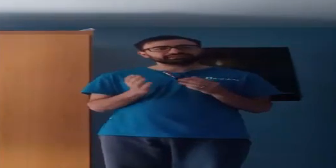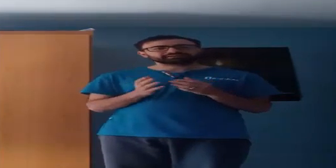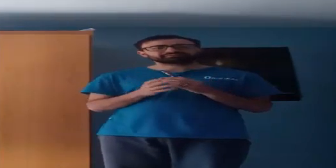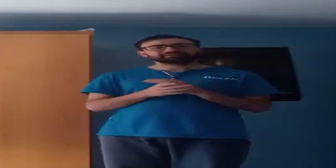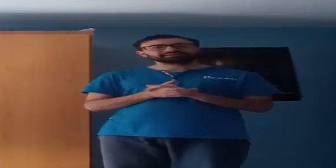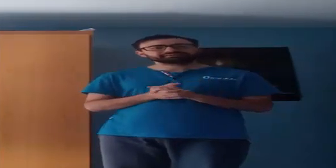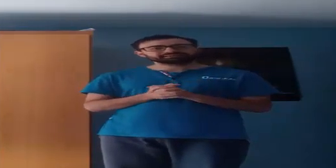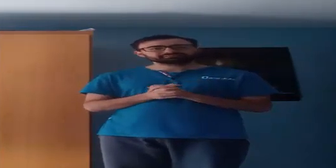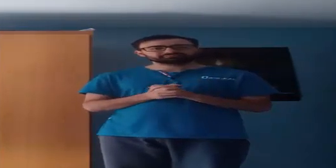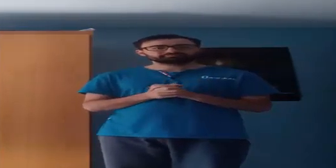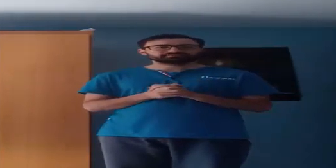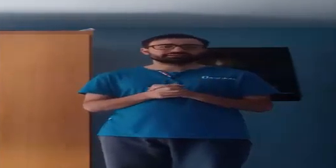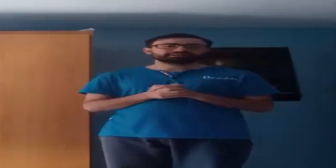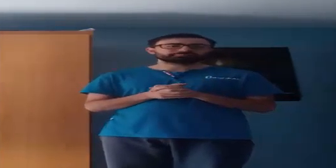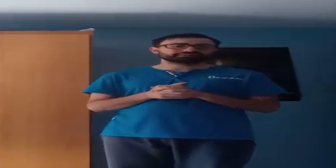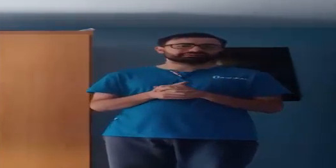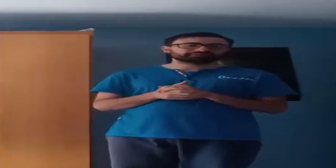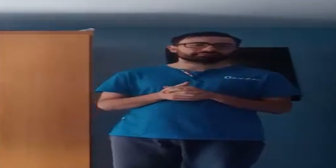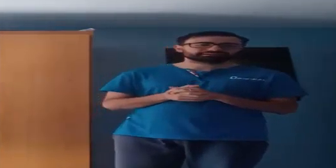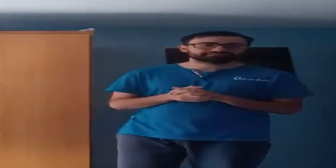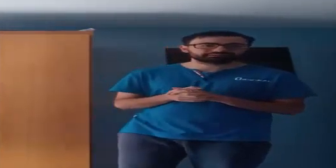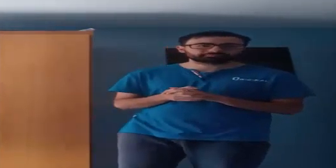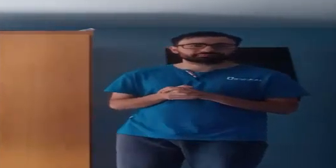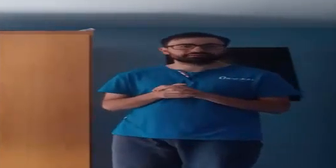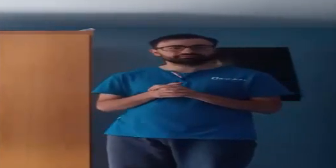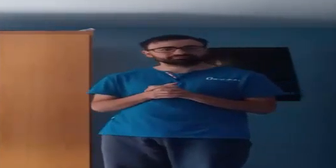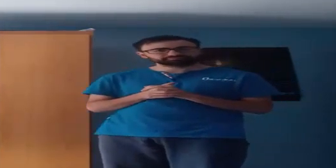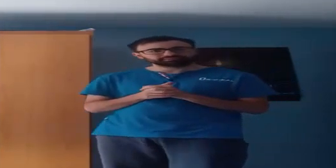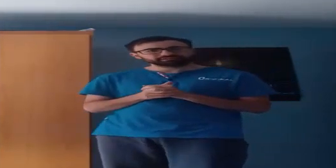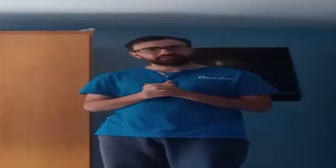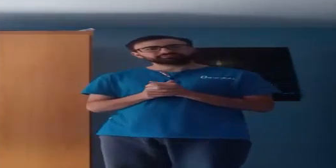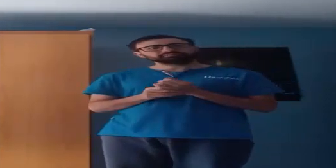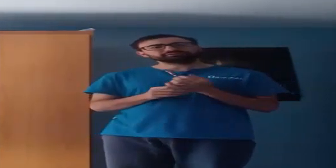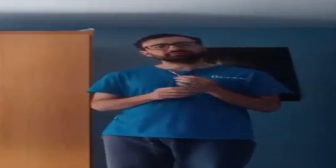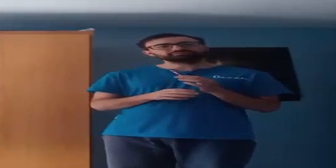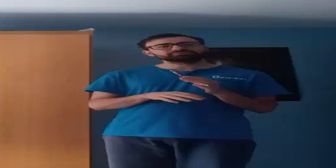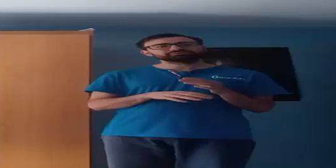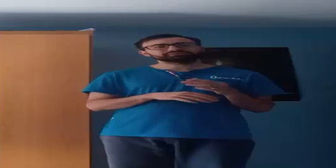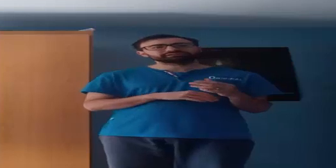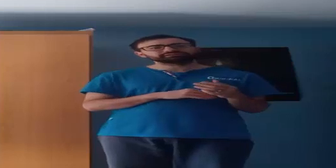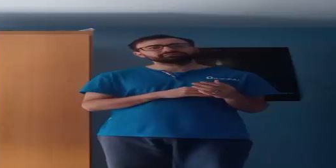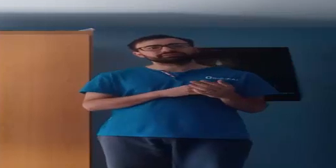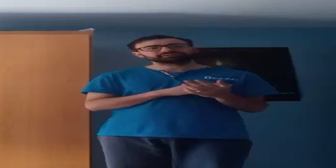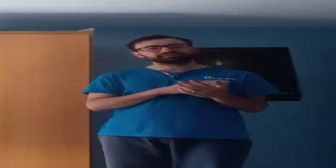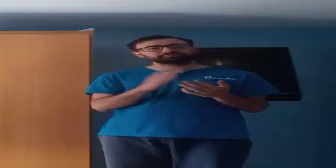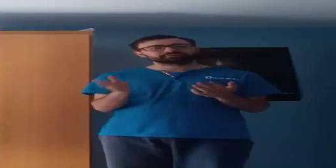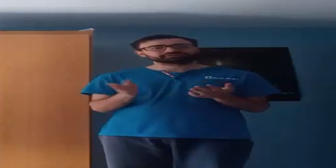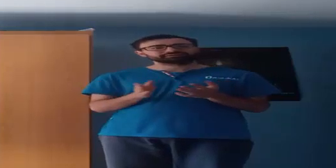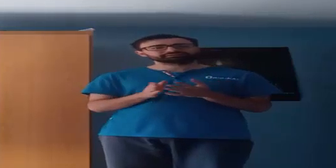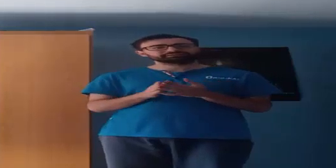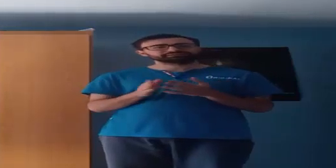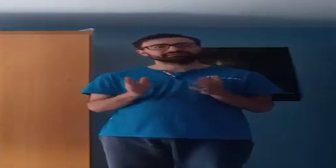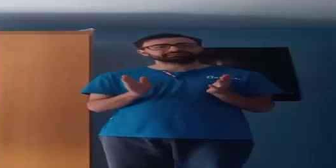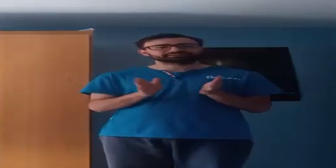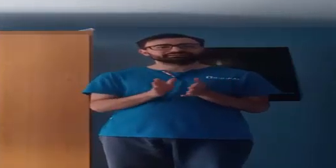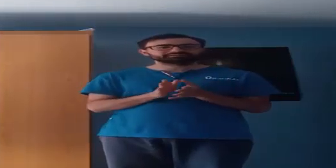gira hacia ella, la perderá para siempre. Entonces juntos salen lo que es embarcarse en esta salida